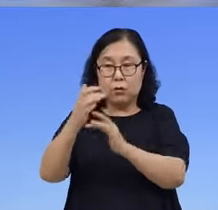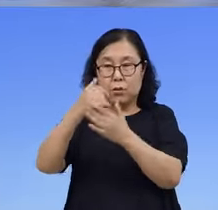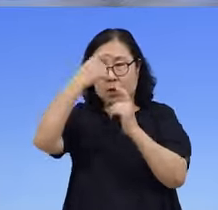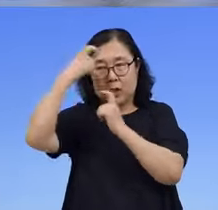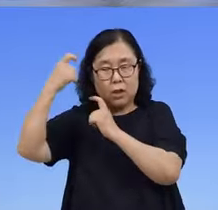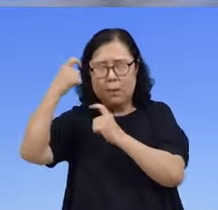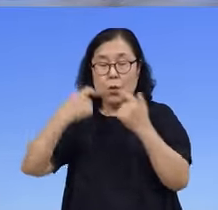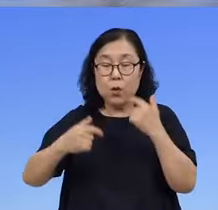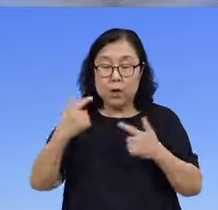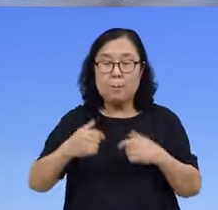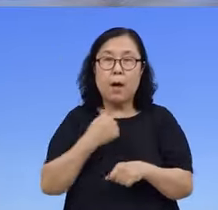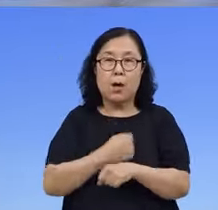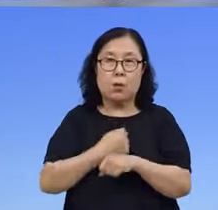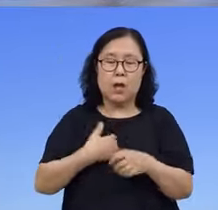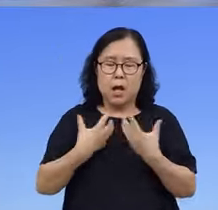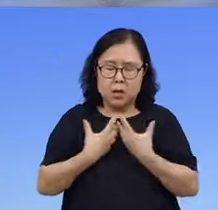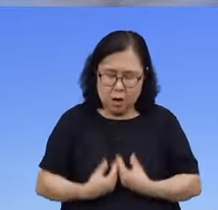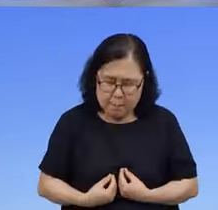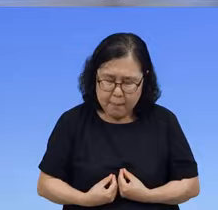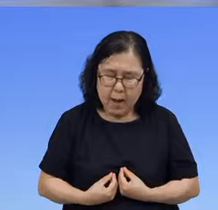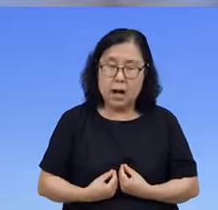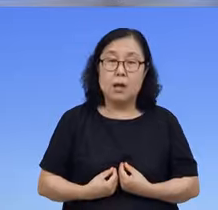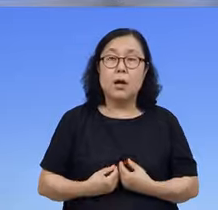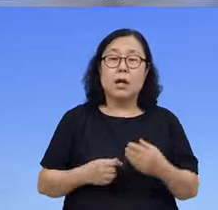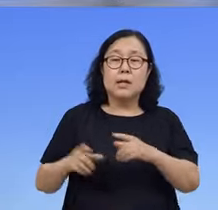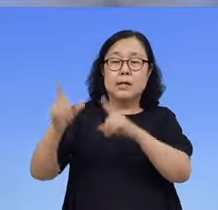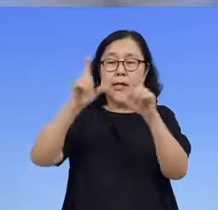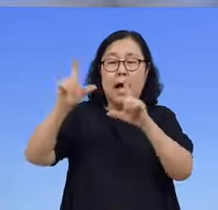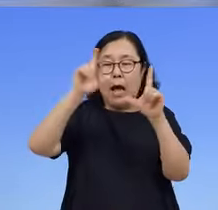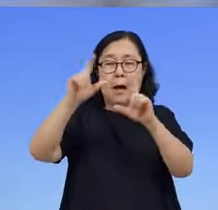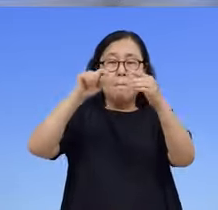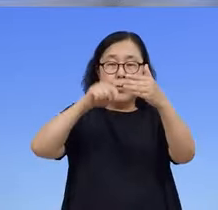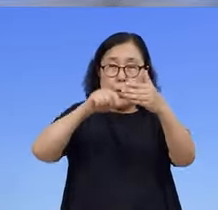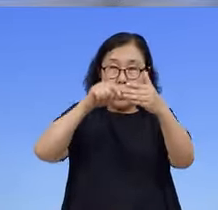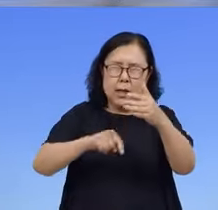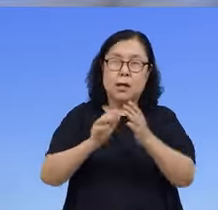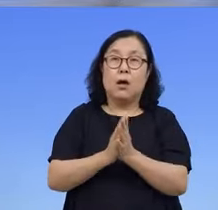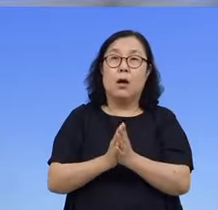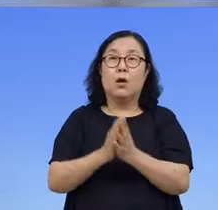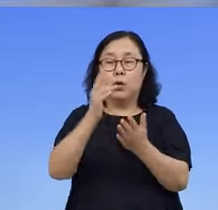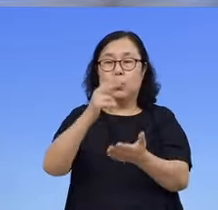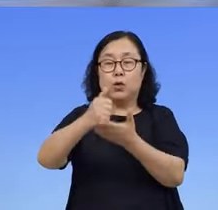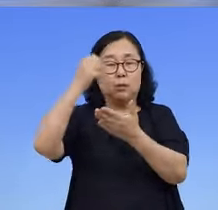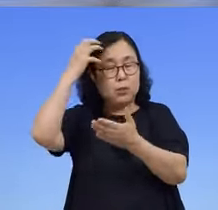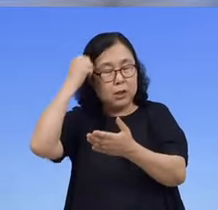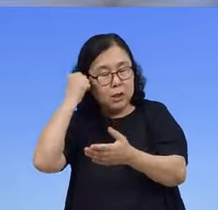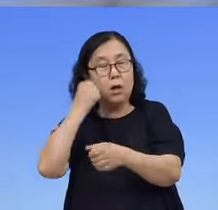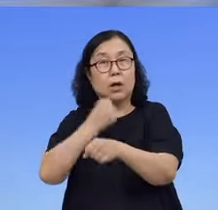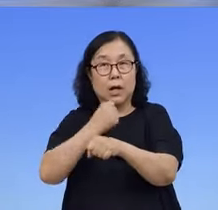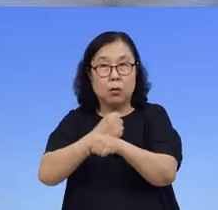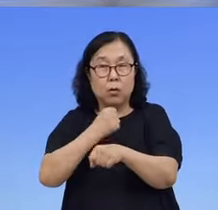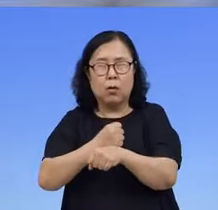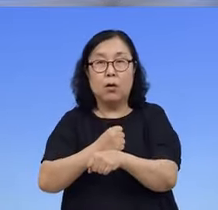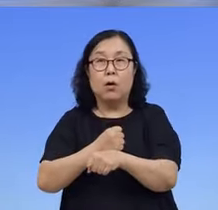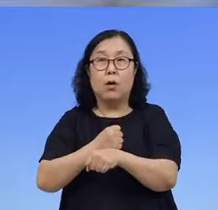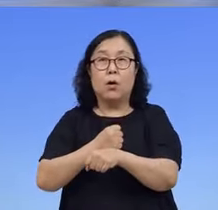아니라 절망적인 삶 속에서 그 주님을 기억해내므로, 안식의 주인은